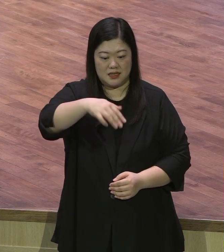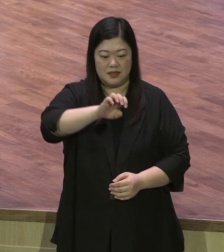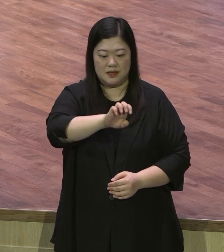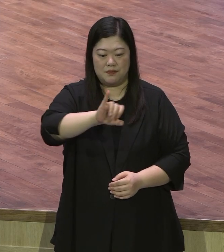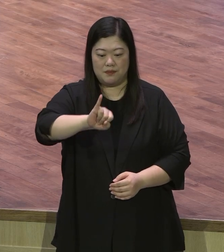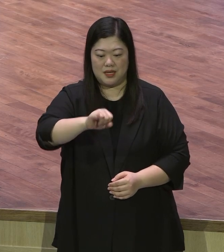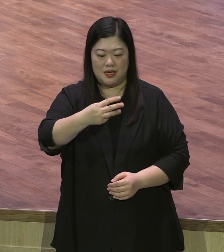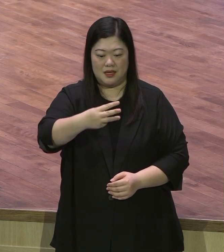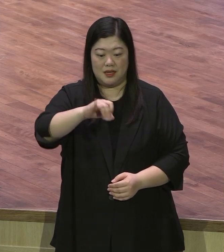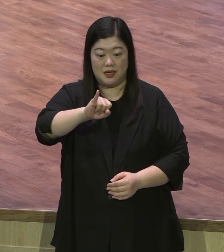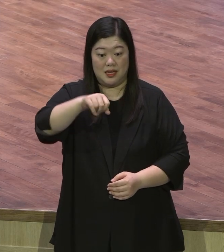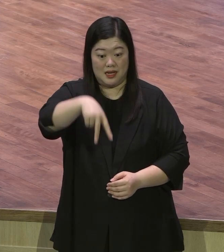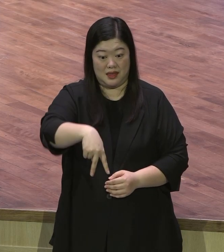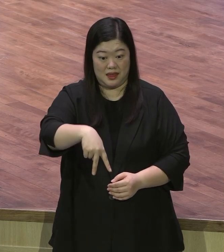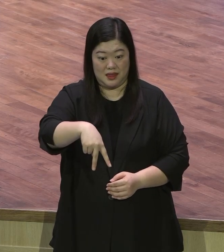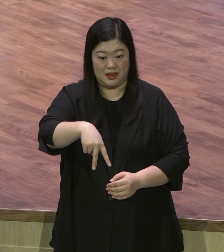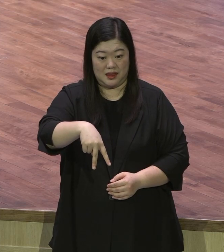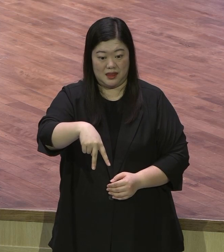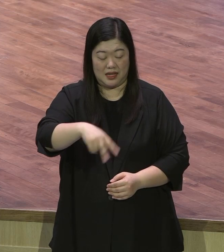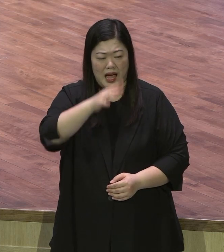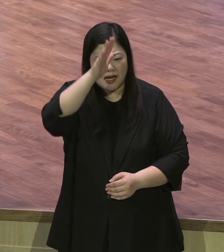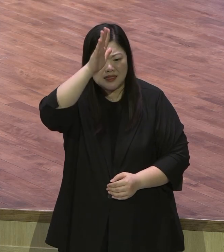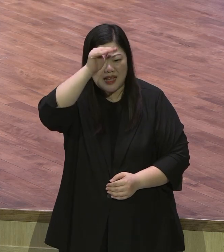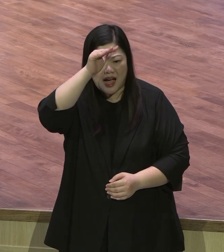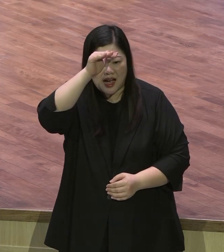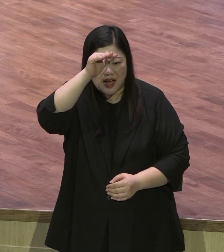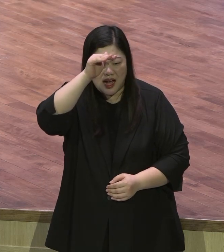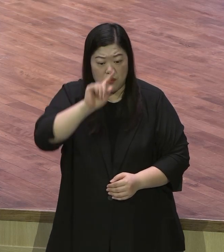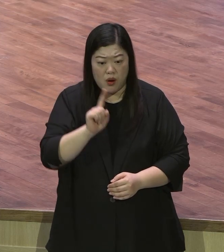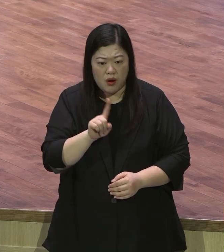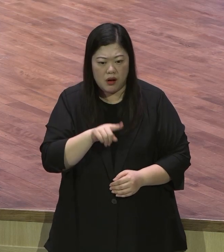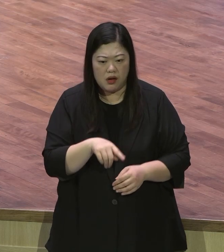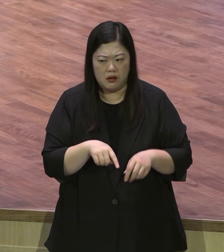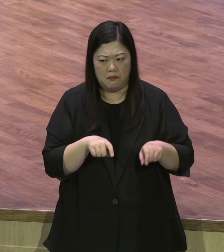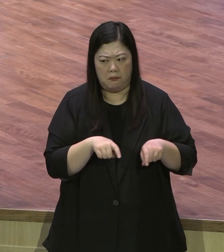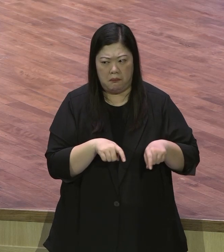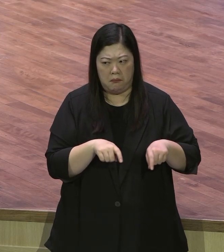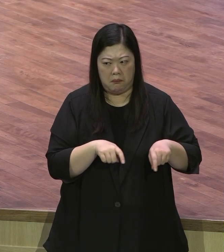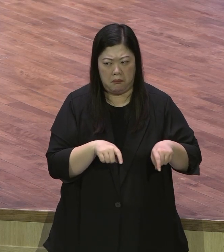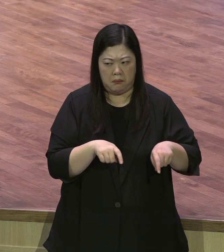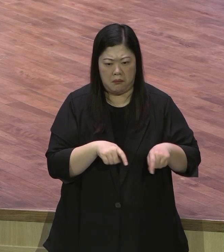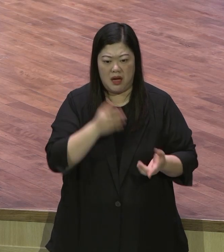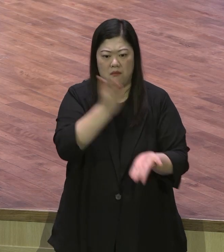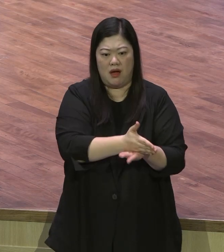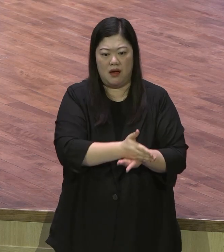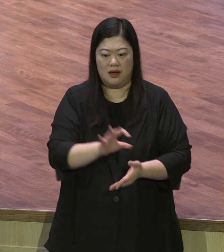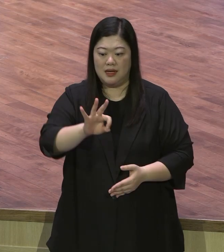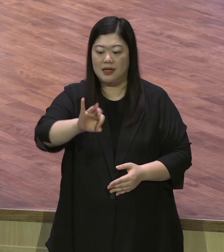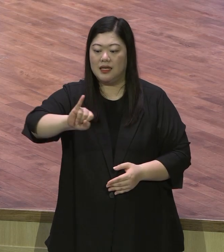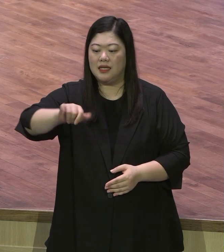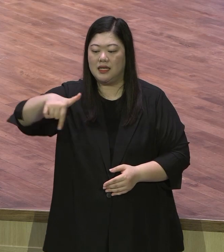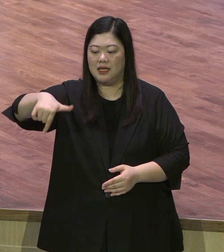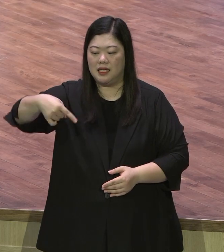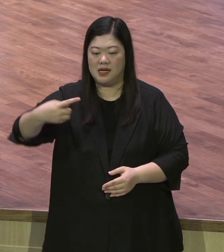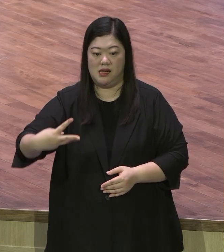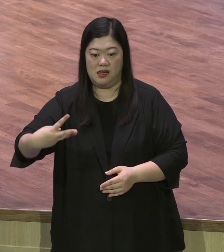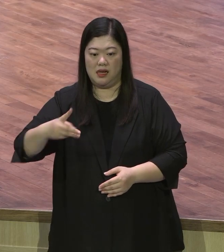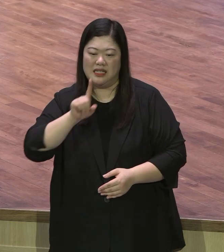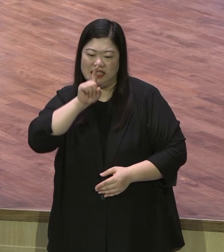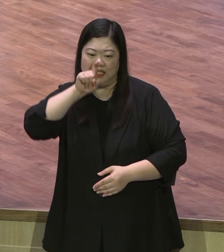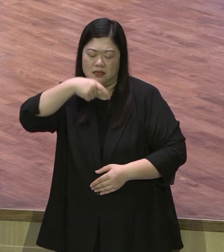2, 3, 7 날아가야 돼. 성공을 해서 기상할 수 있는 이런 자세 가져야 된단 말이에요. 오늘